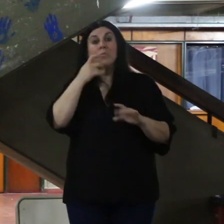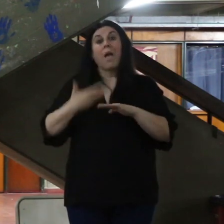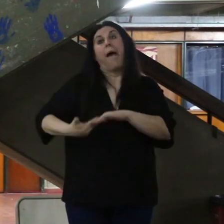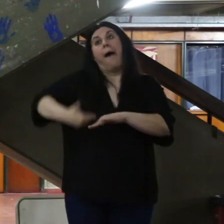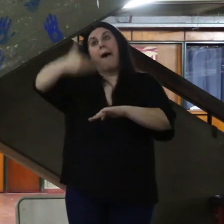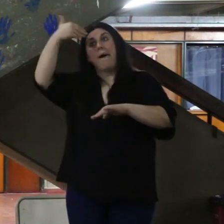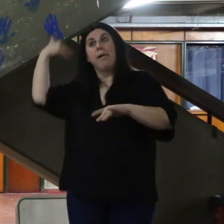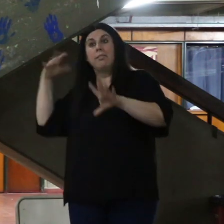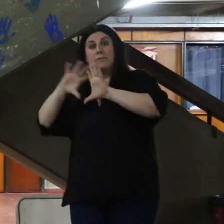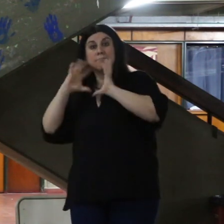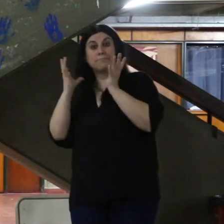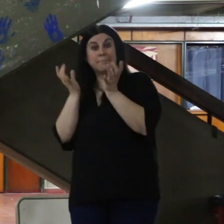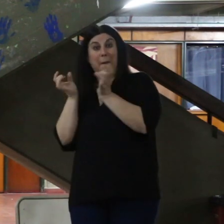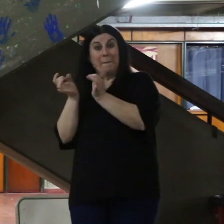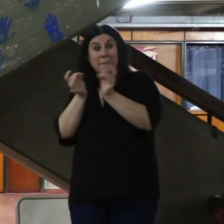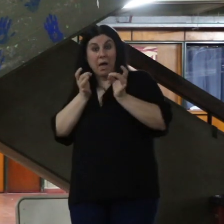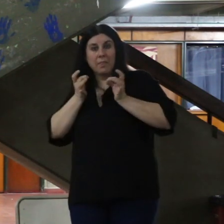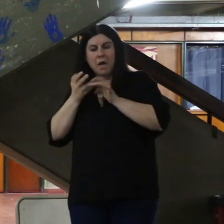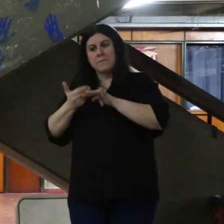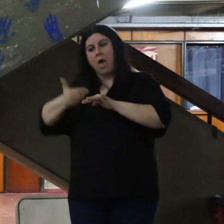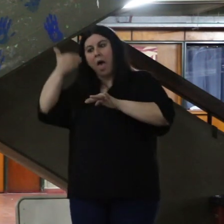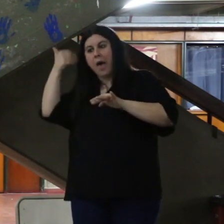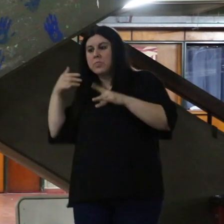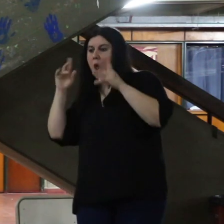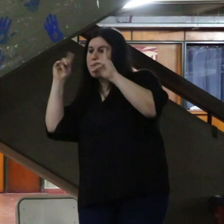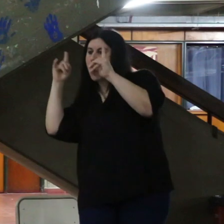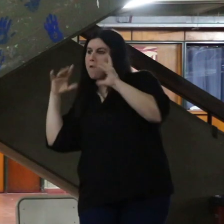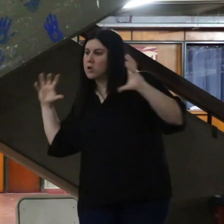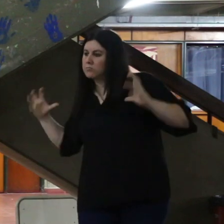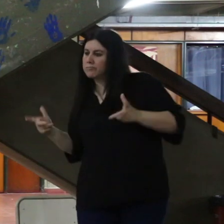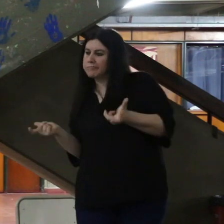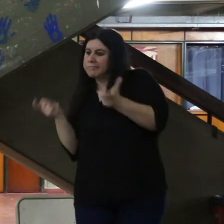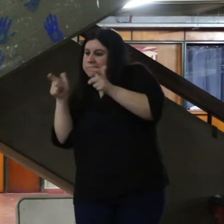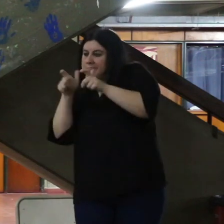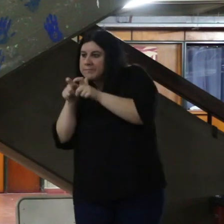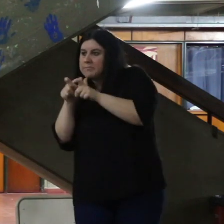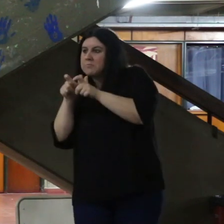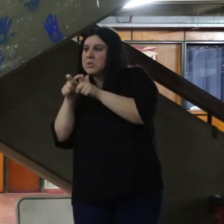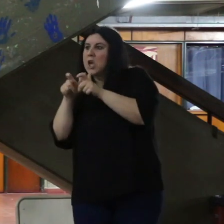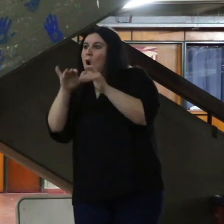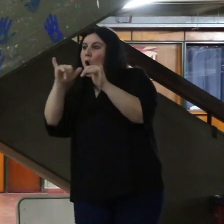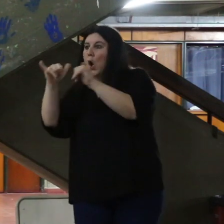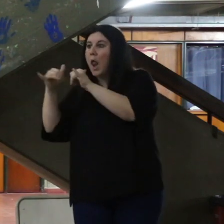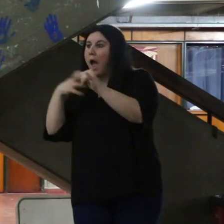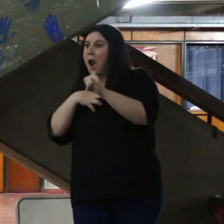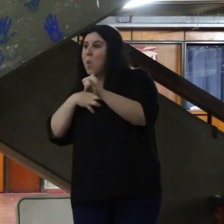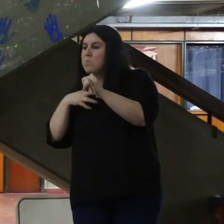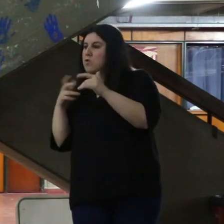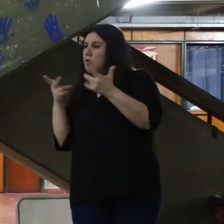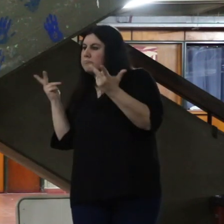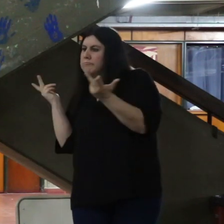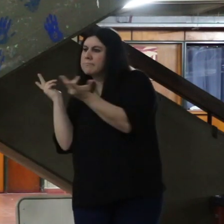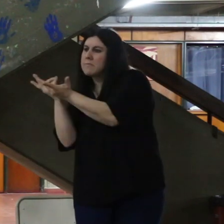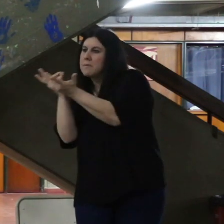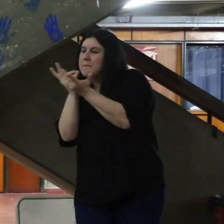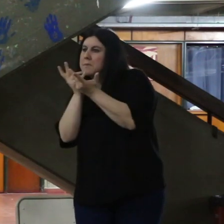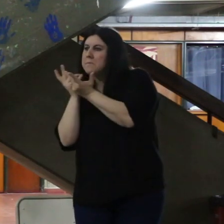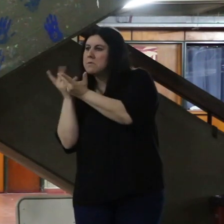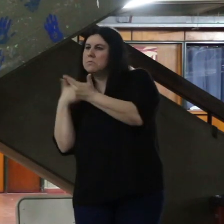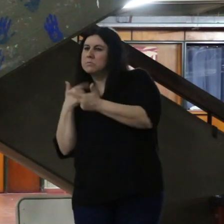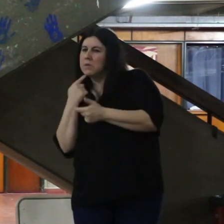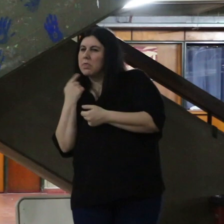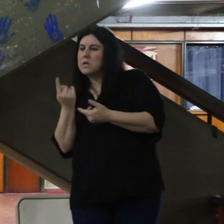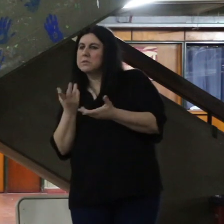pandemia entre profes y también estudiantes y decíamos, por ejemplo, ¿sí?,